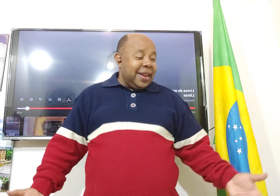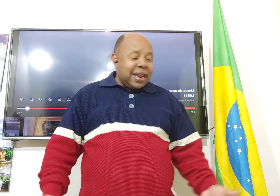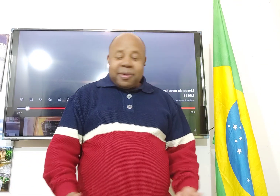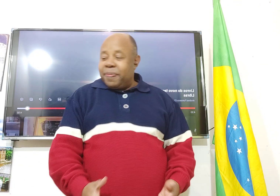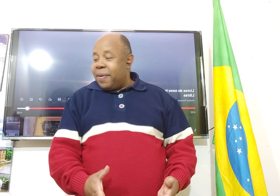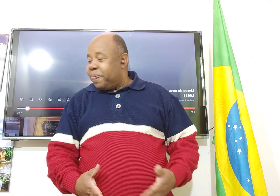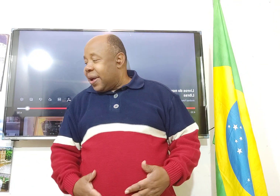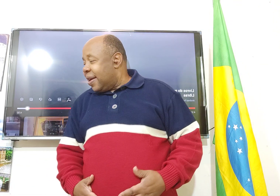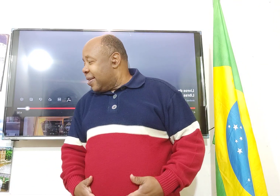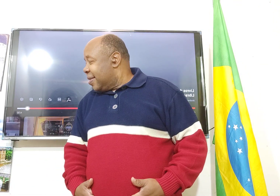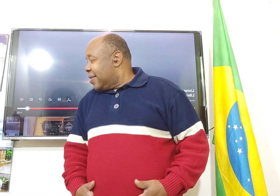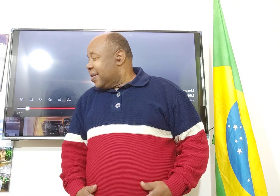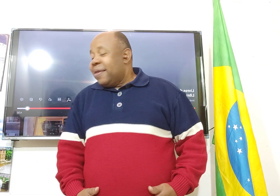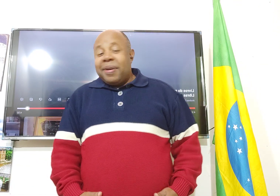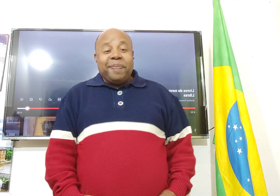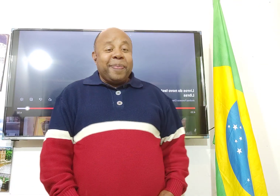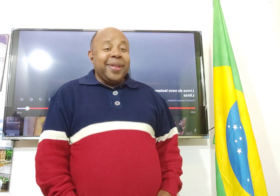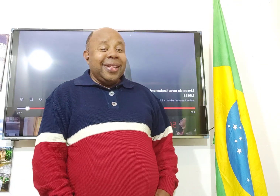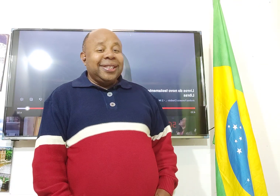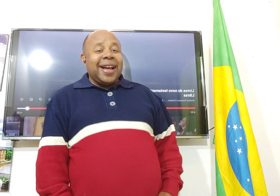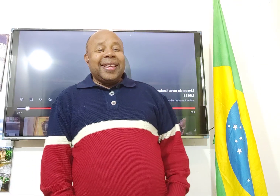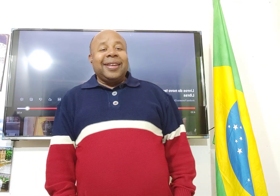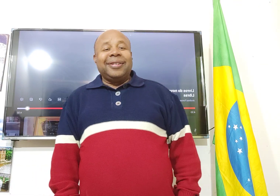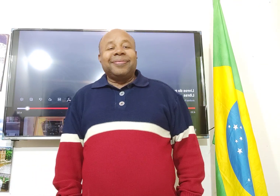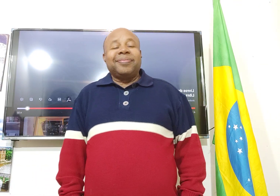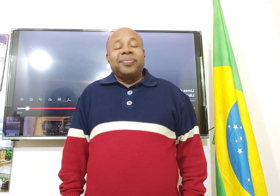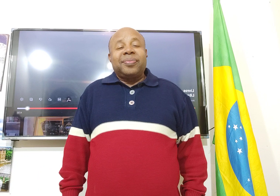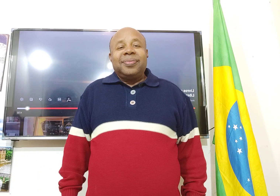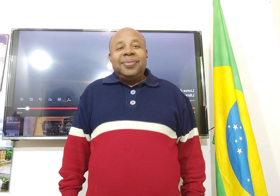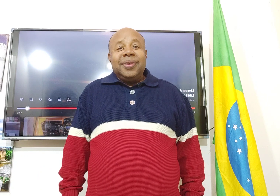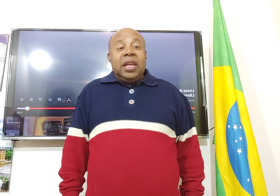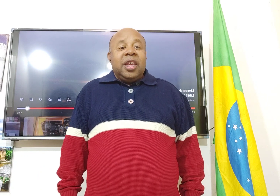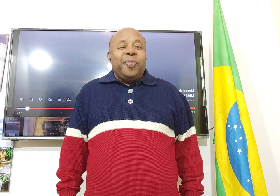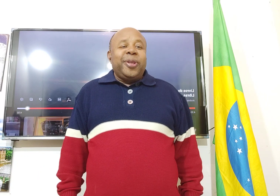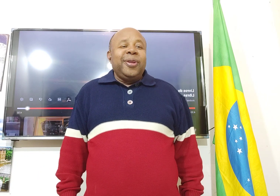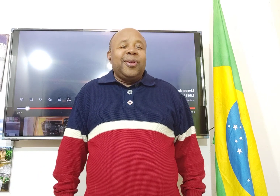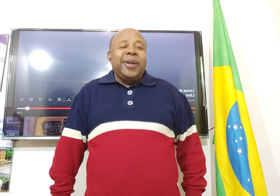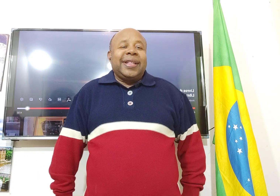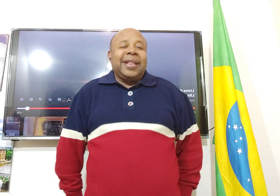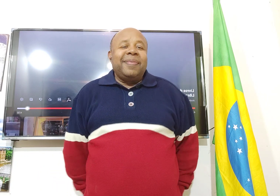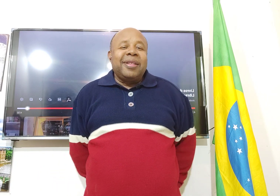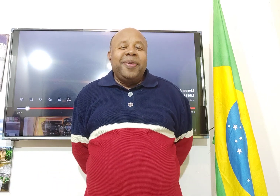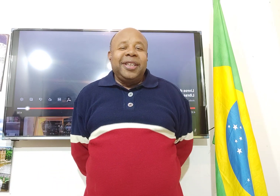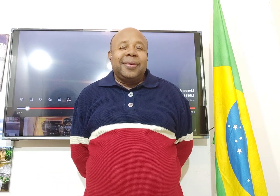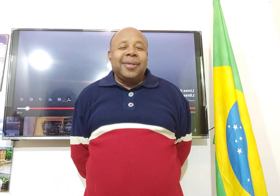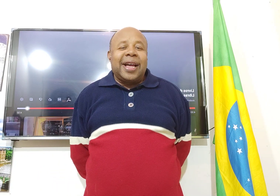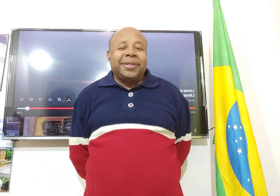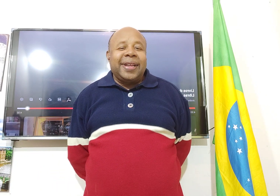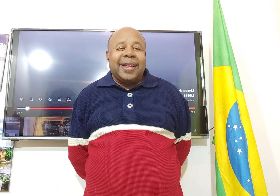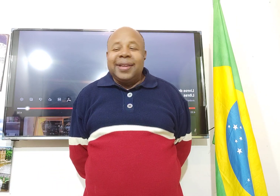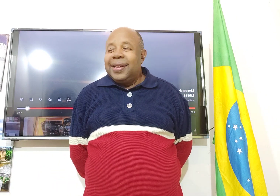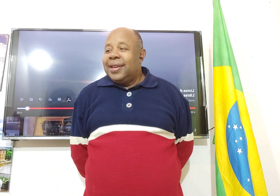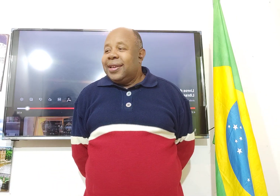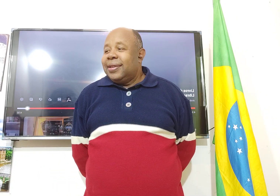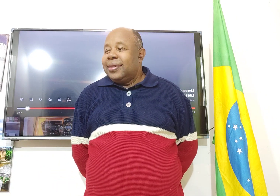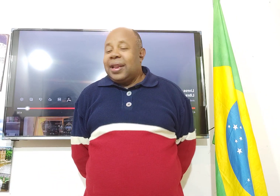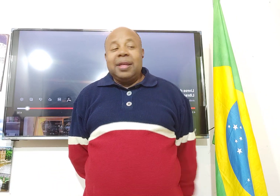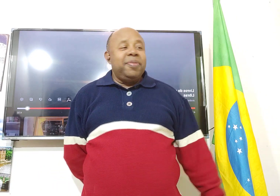nada para presentear aqui. Eu preciso começar a trazer mais brinde. O que vocês acham, né? Trazer